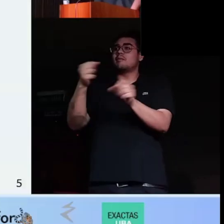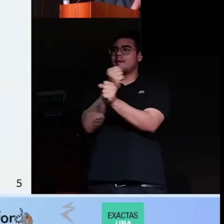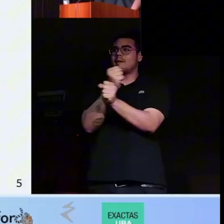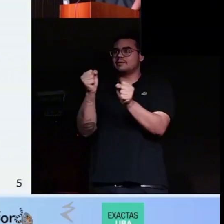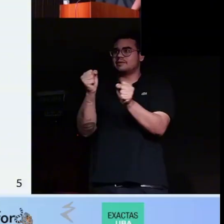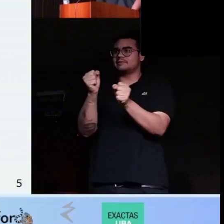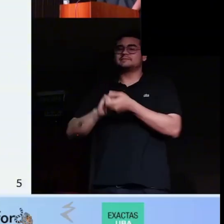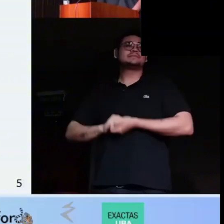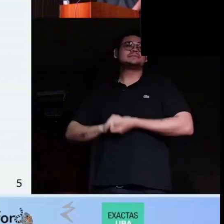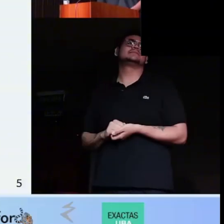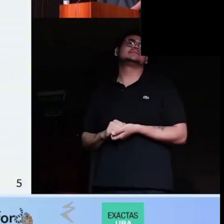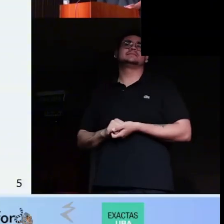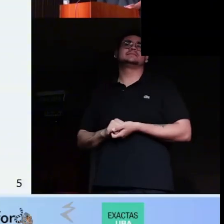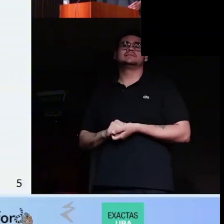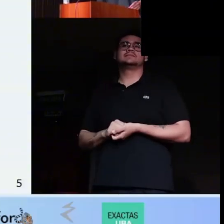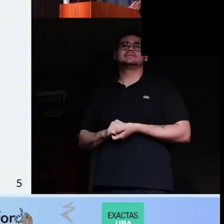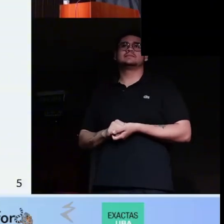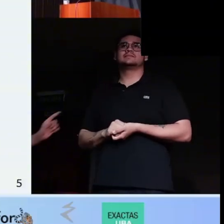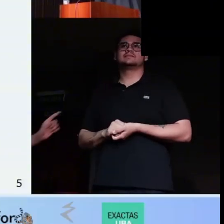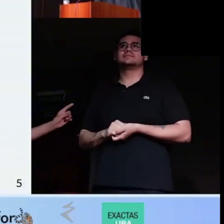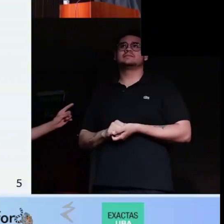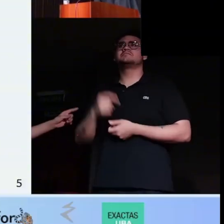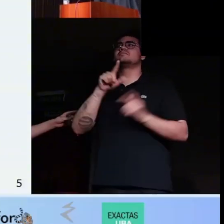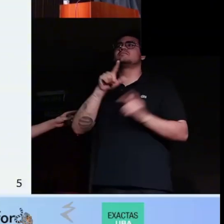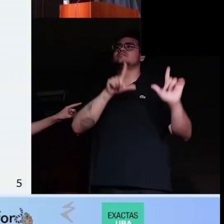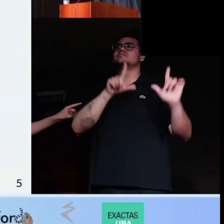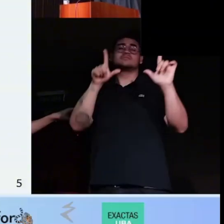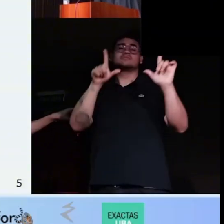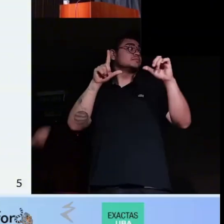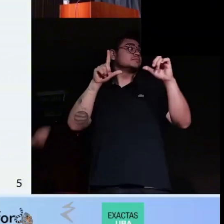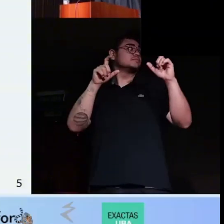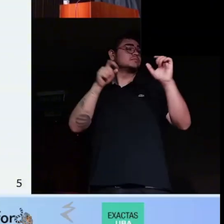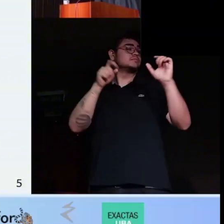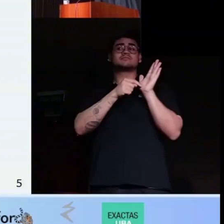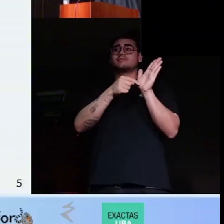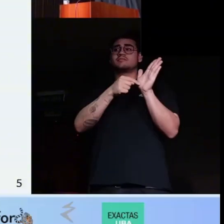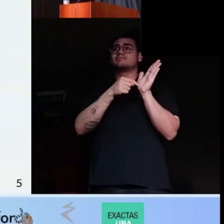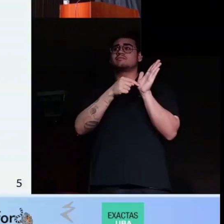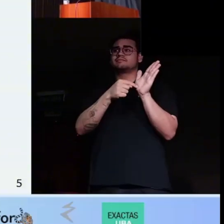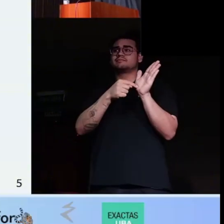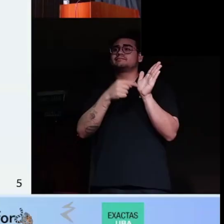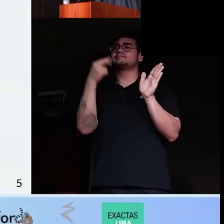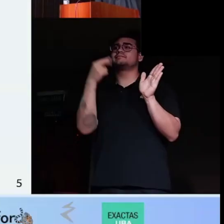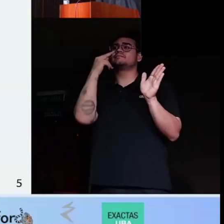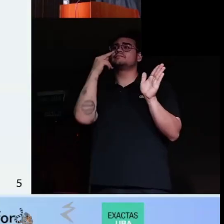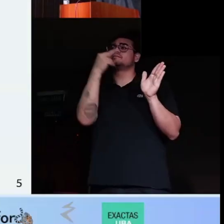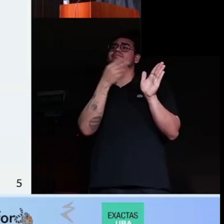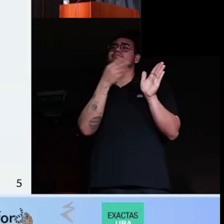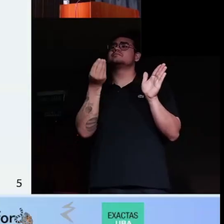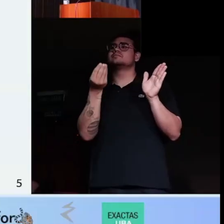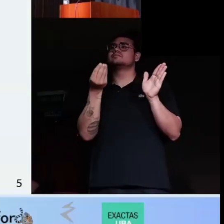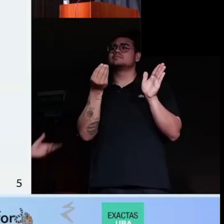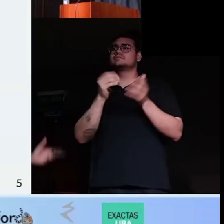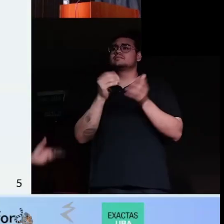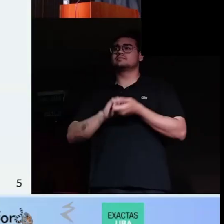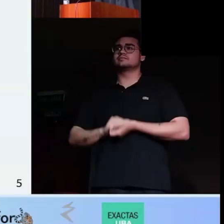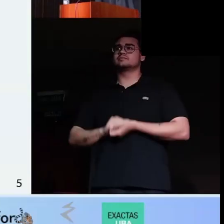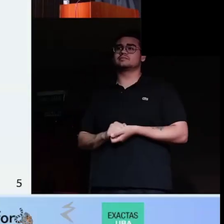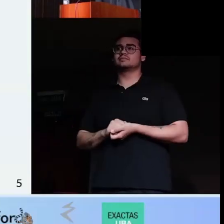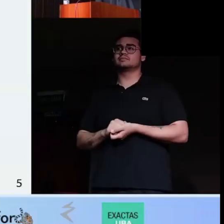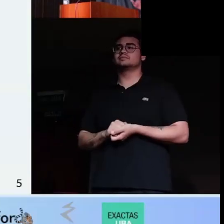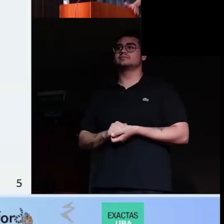En esta ocasión, la presentación la vamos a ir viendo en estas secciones que podemos visualizar en la pantalla,